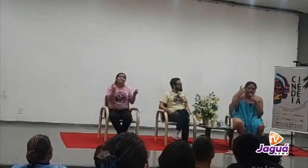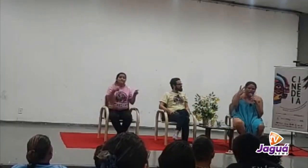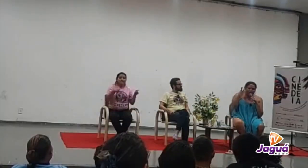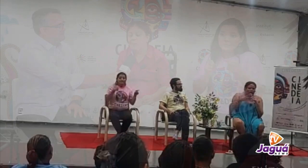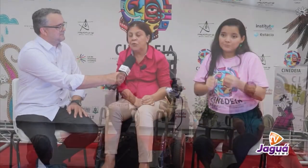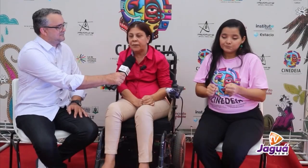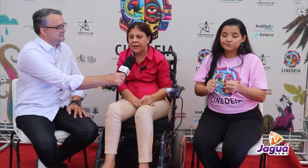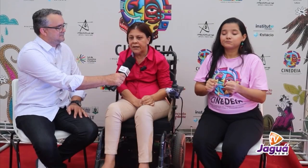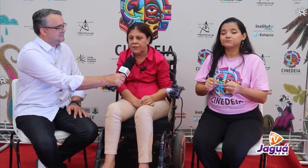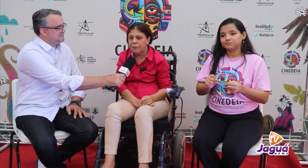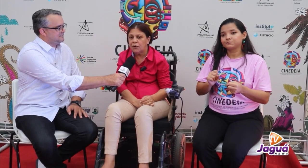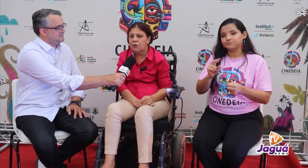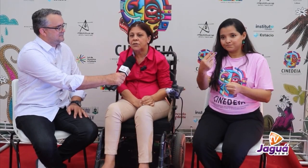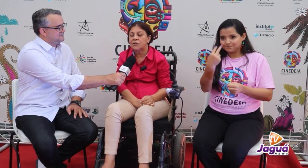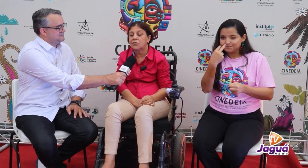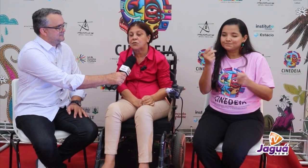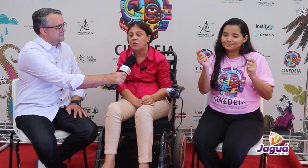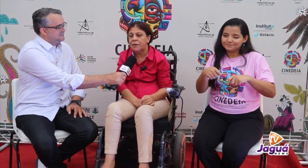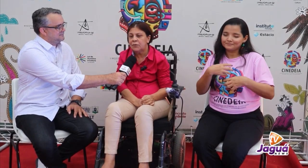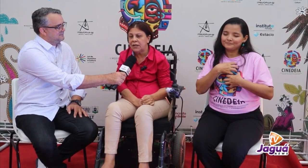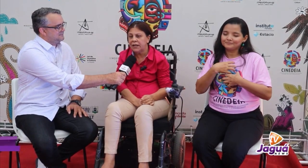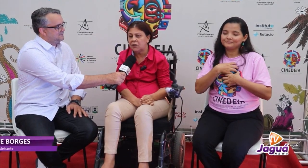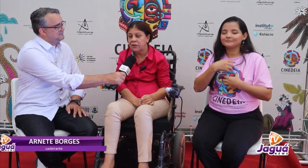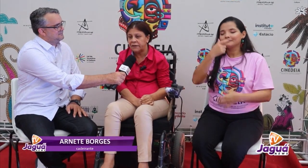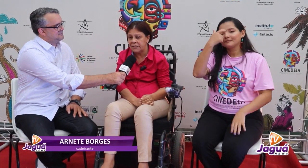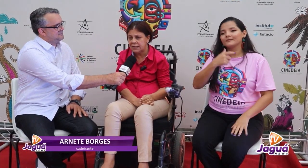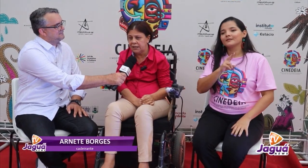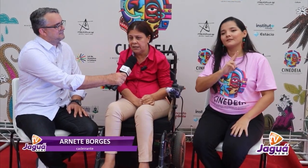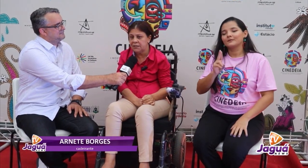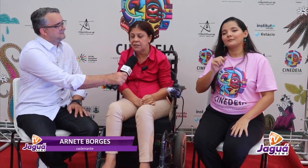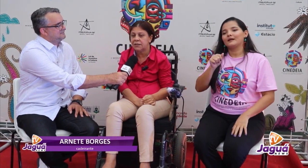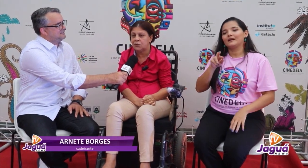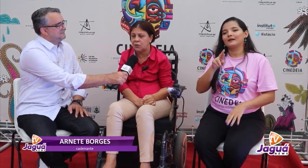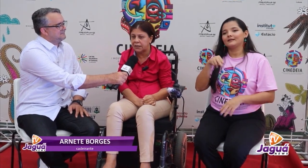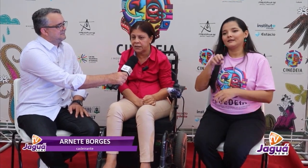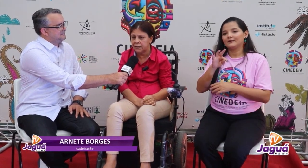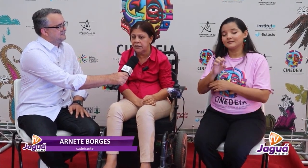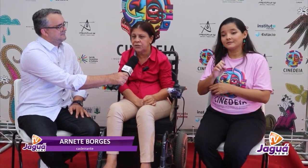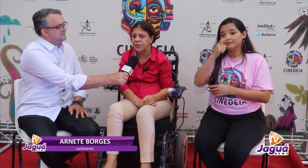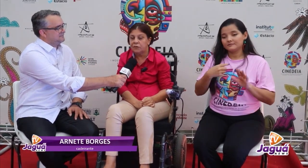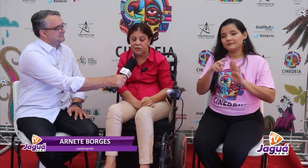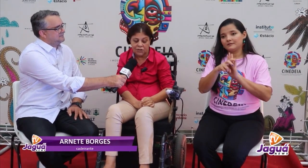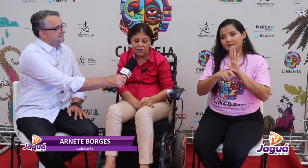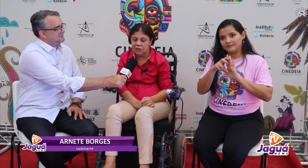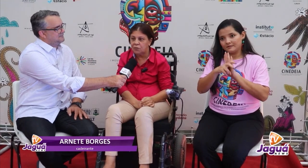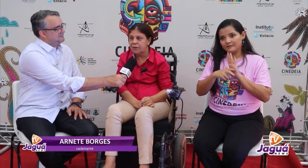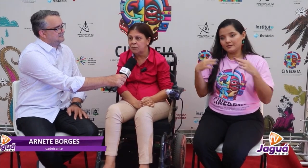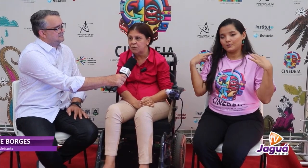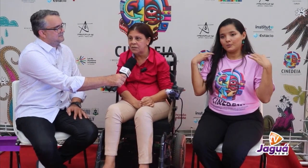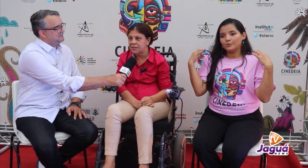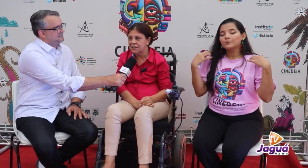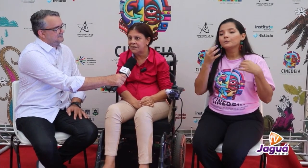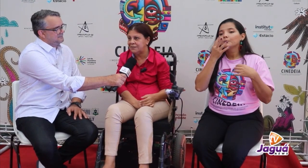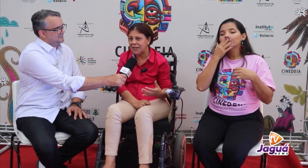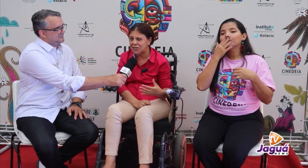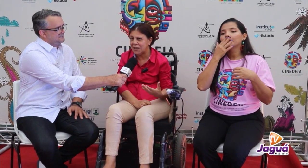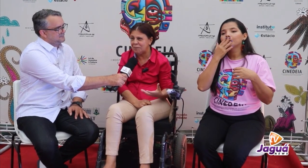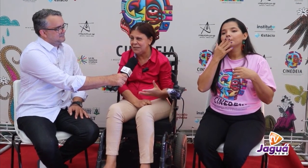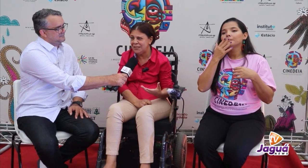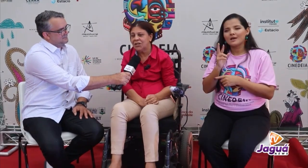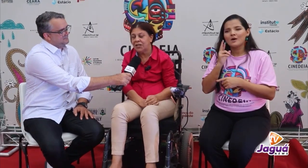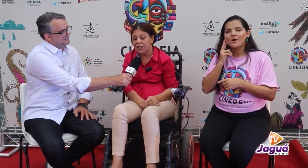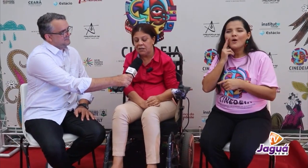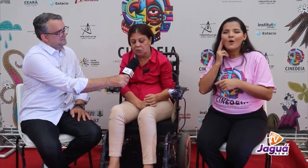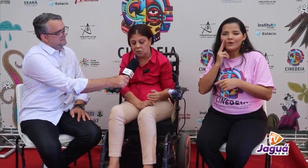a todos. Meu nome é Arnete Borges, eu sou uma mulher com deficiência, sou cadeirante. Estou vestida com uma blusa, acho